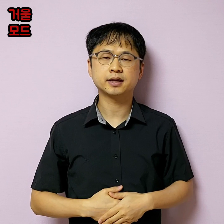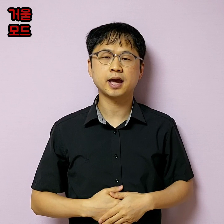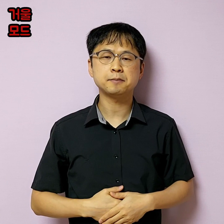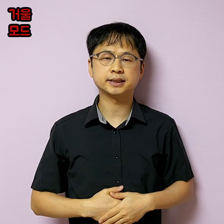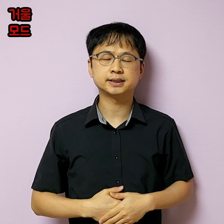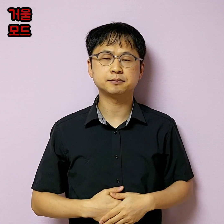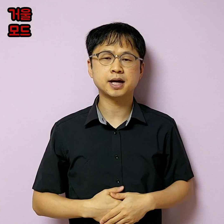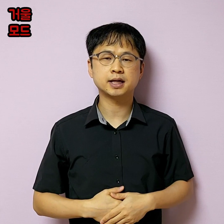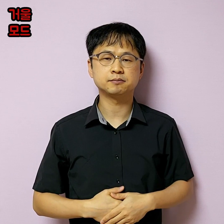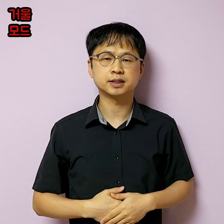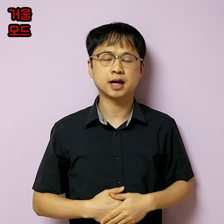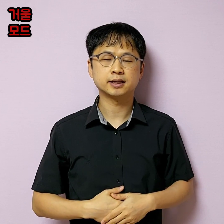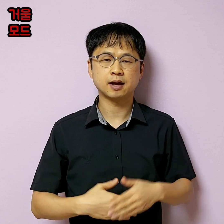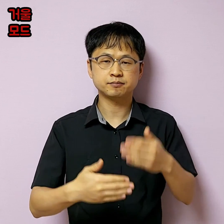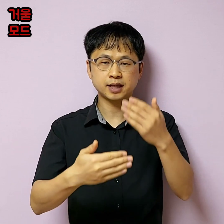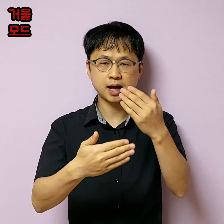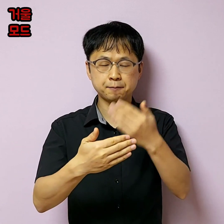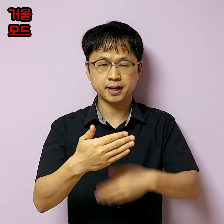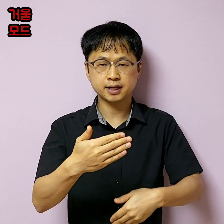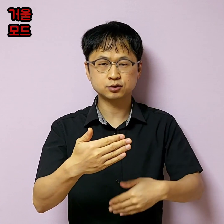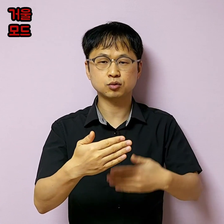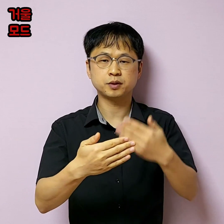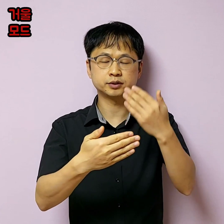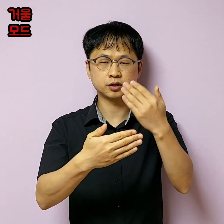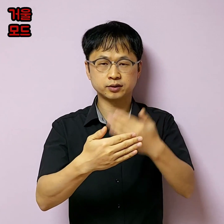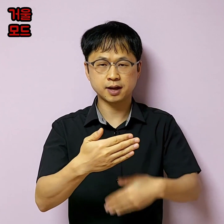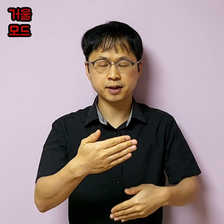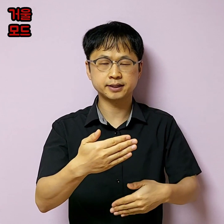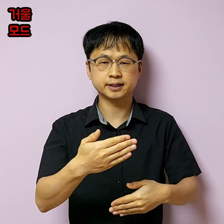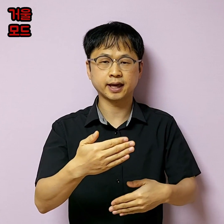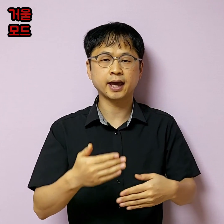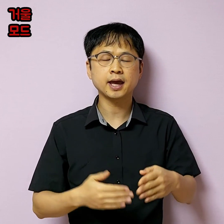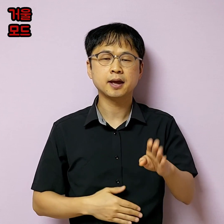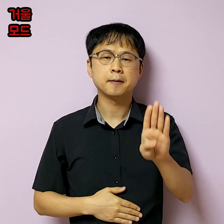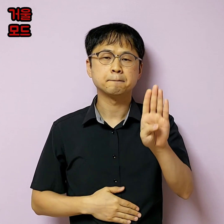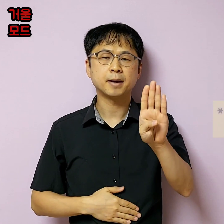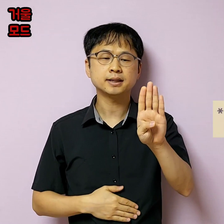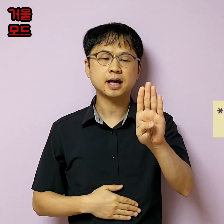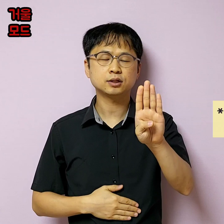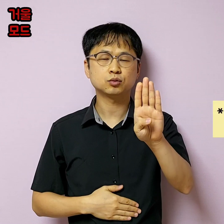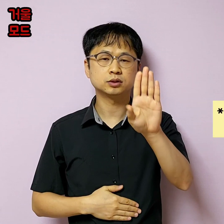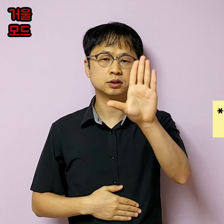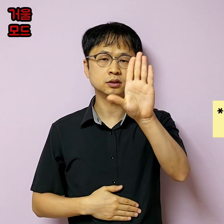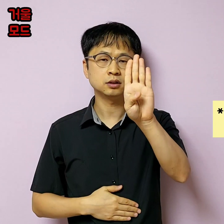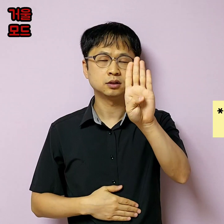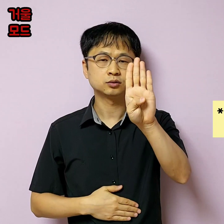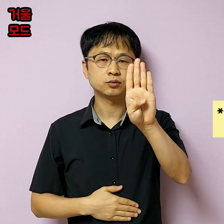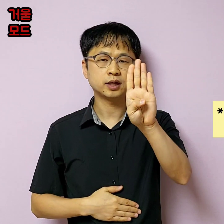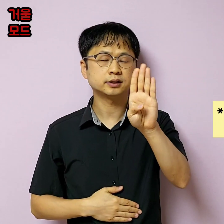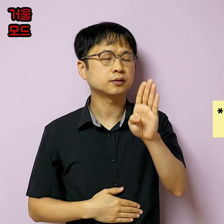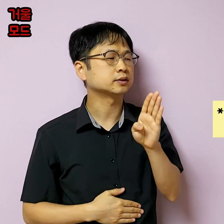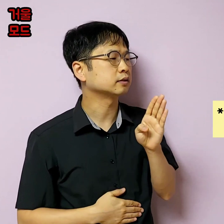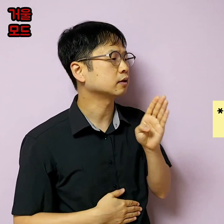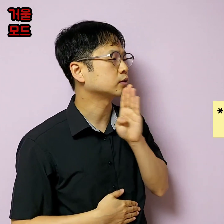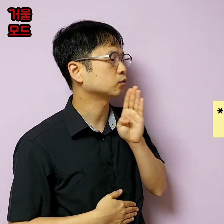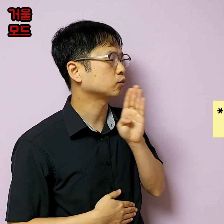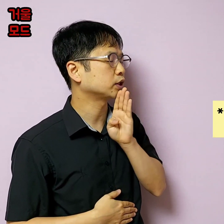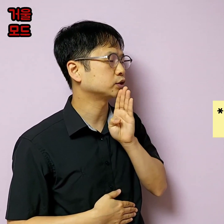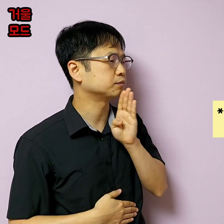게 맞지만입니다. 남다 빼다 수어 배웠죠. 남아있는 게 맞다 수어는 손날을 세워서 턱에 톡톡